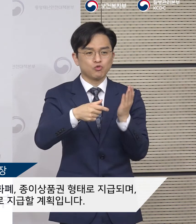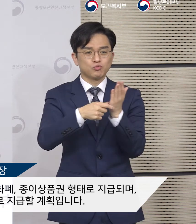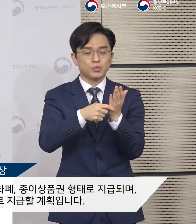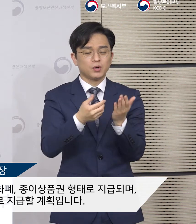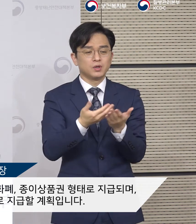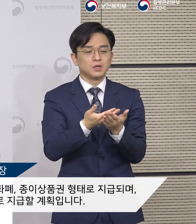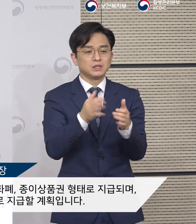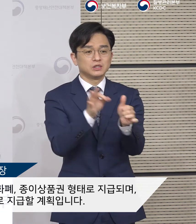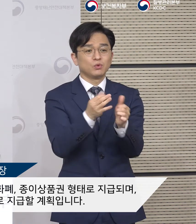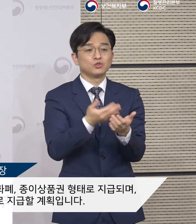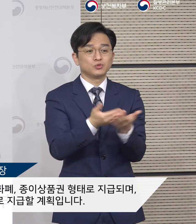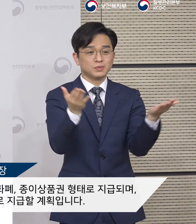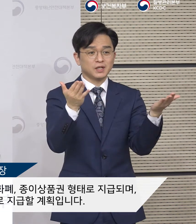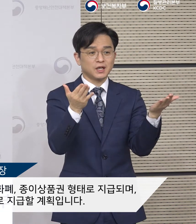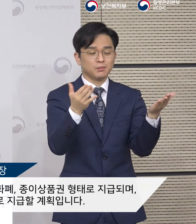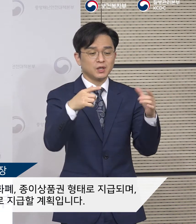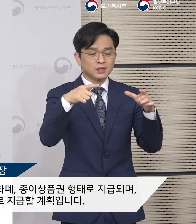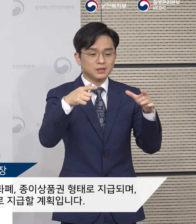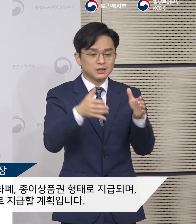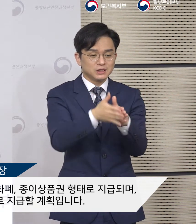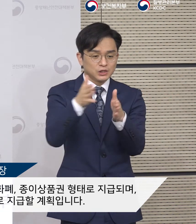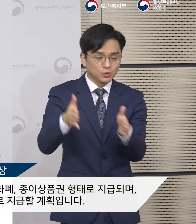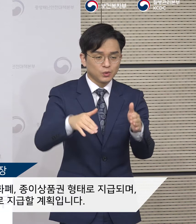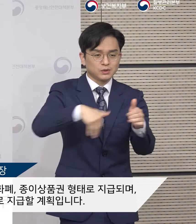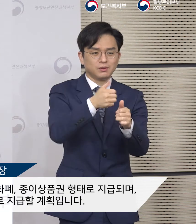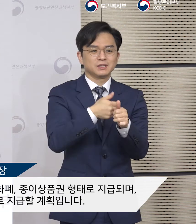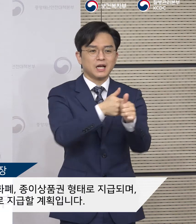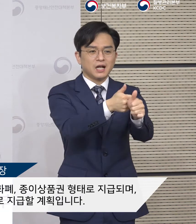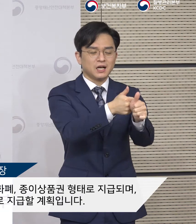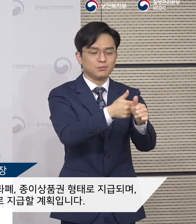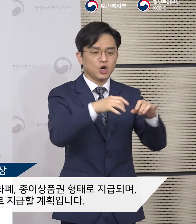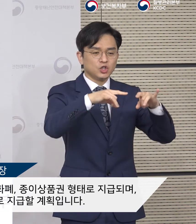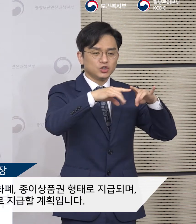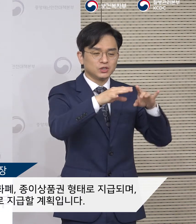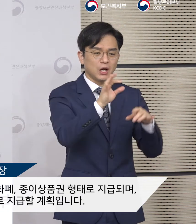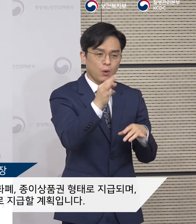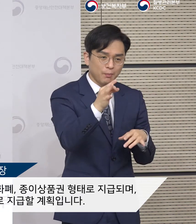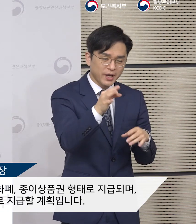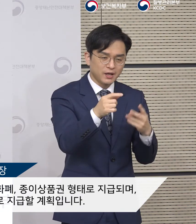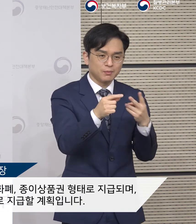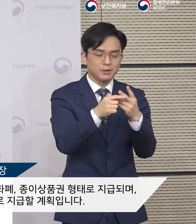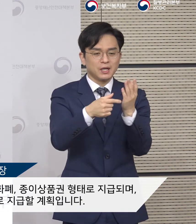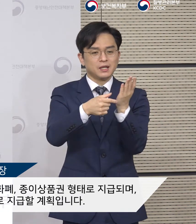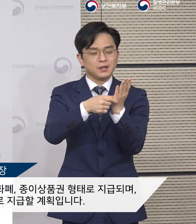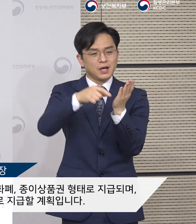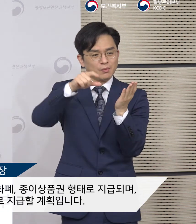맞게 전자상품권, 지역 전자화폐, 종이 상품권 형태로 지급되며